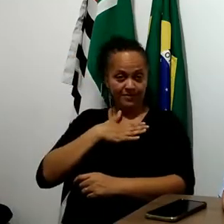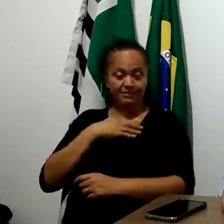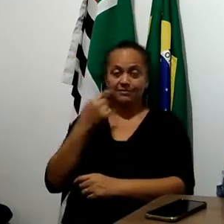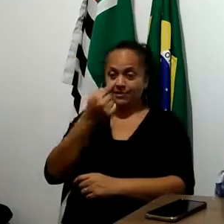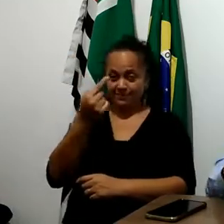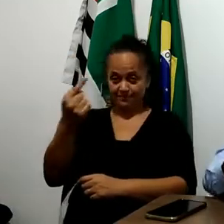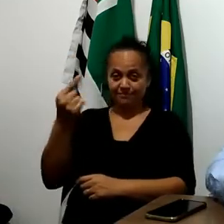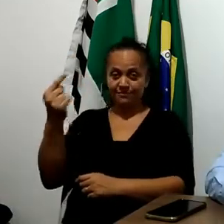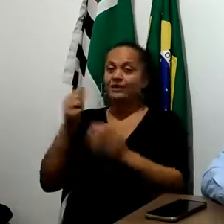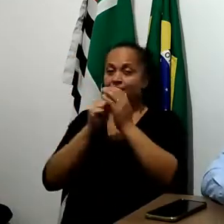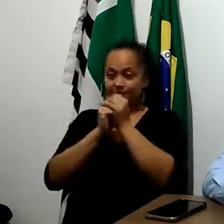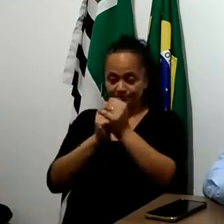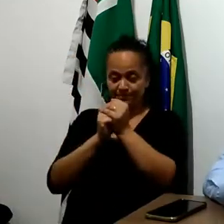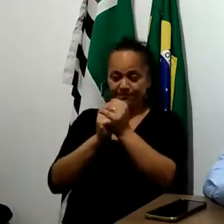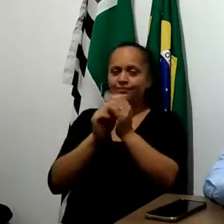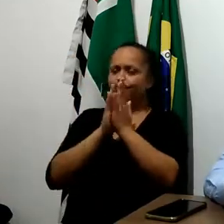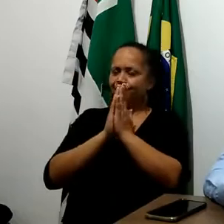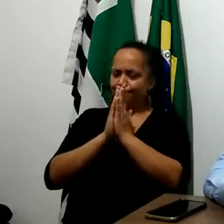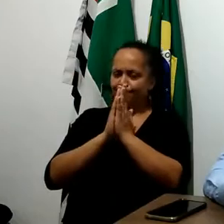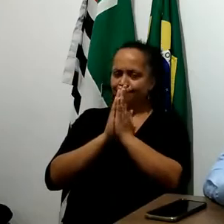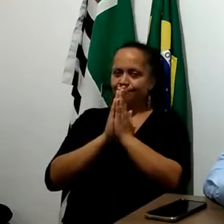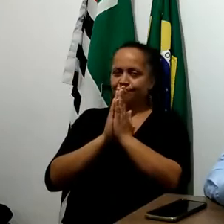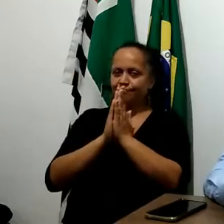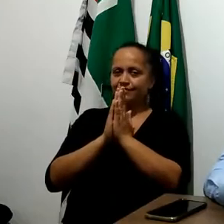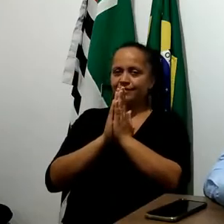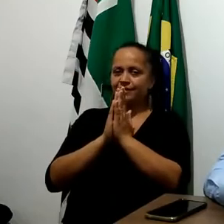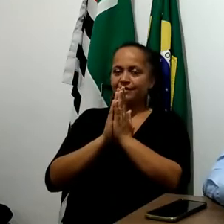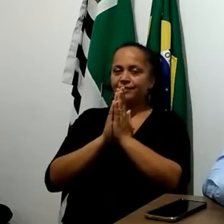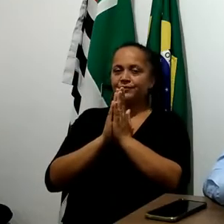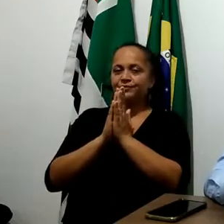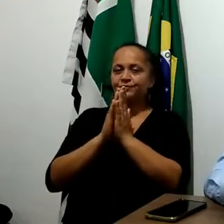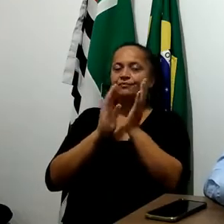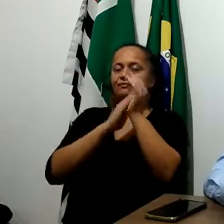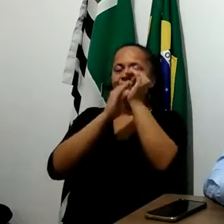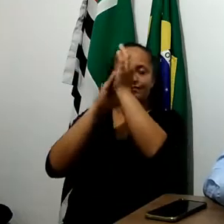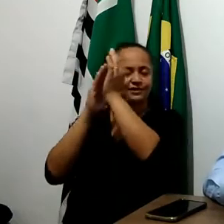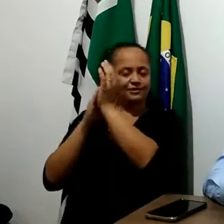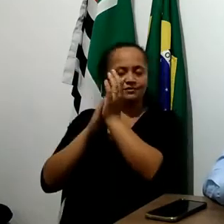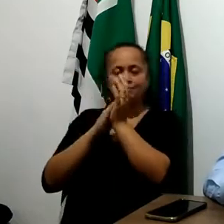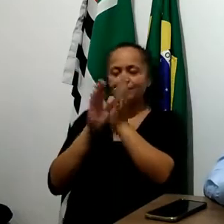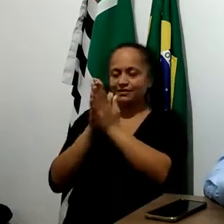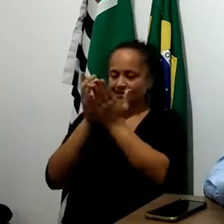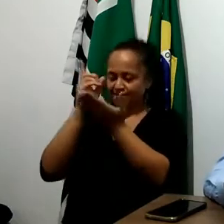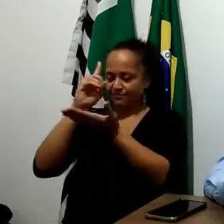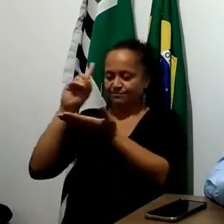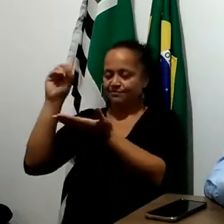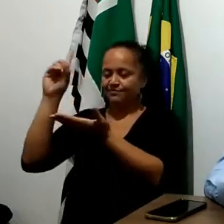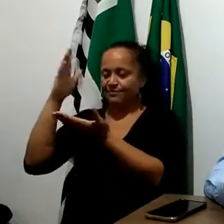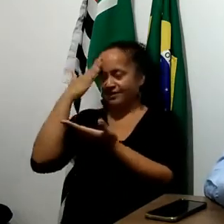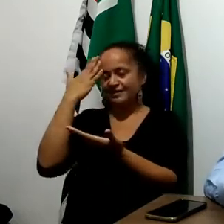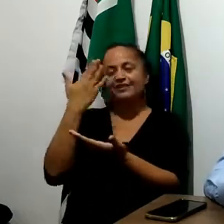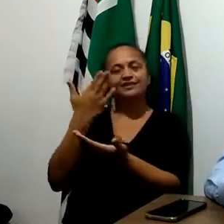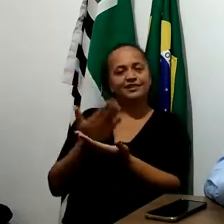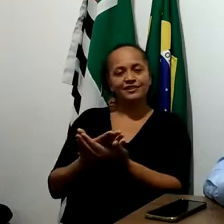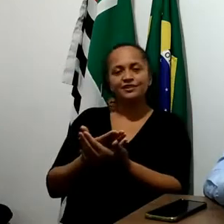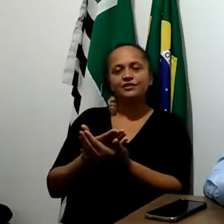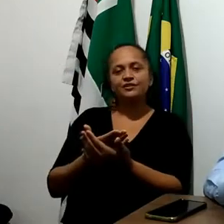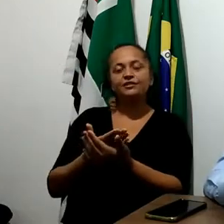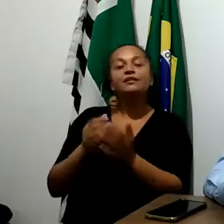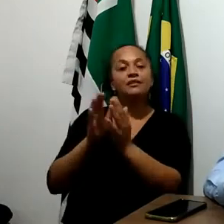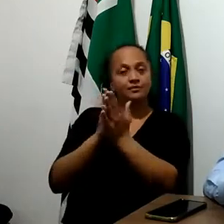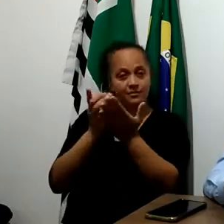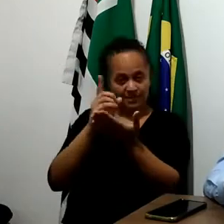Amém? Eu quero orar com você agora. Eu louvo a Deus por essa palavra e eu creio que essa palavra vai